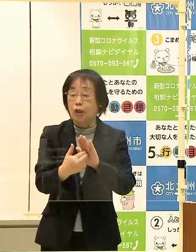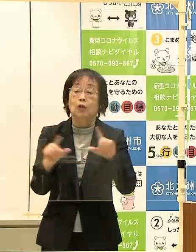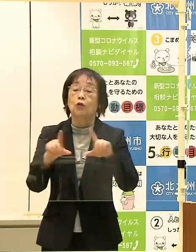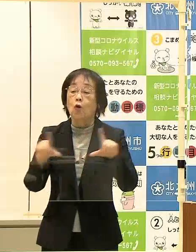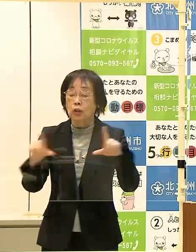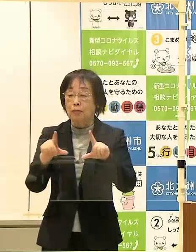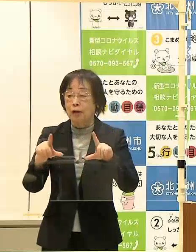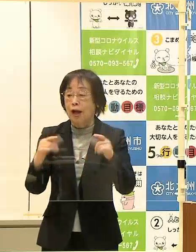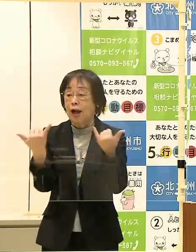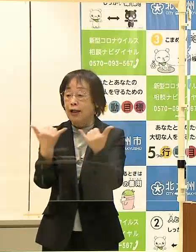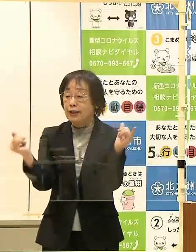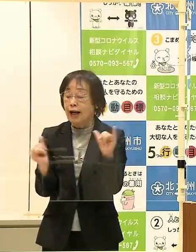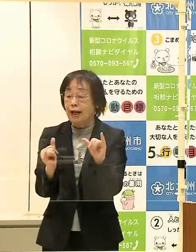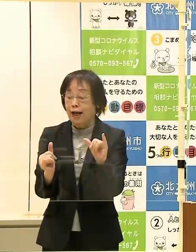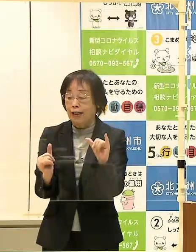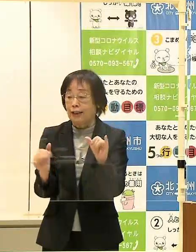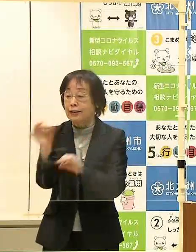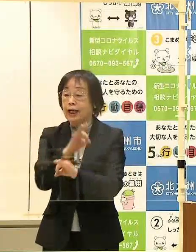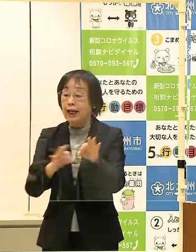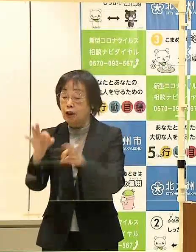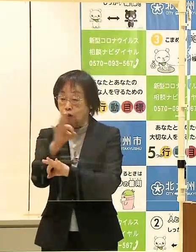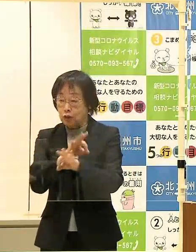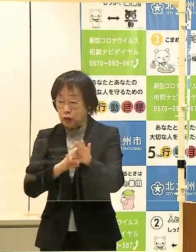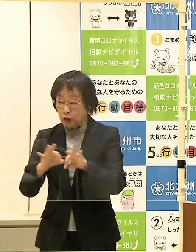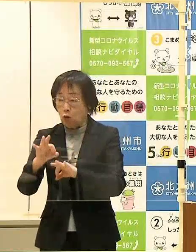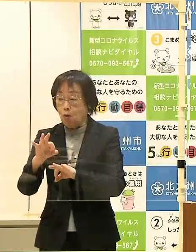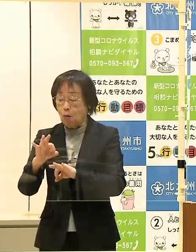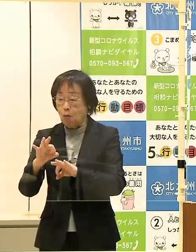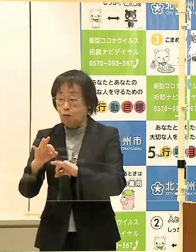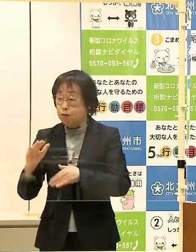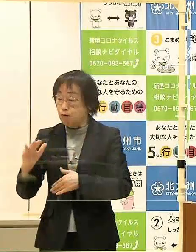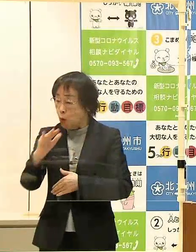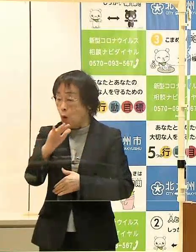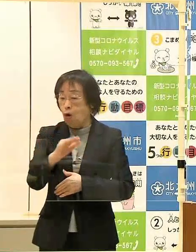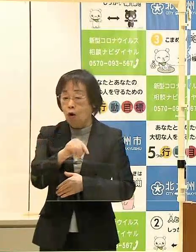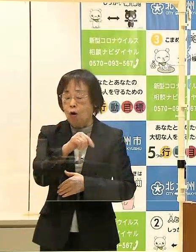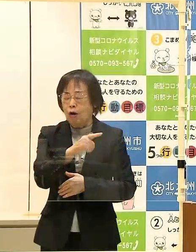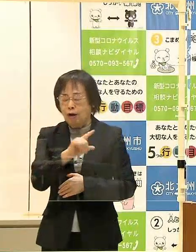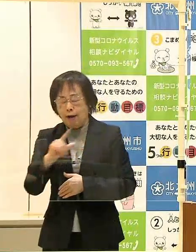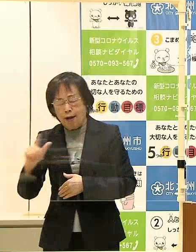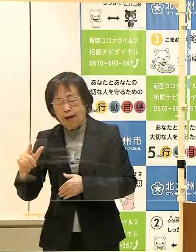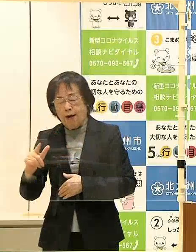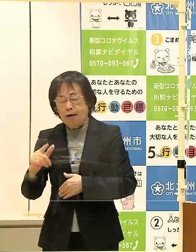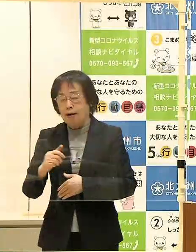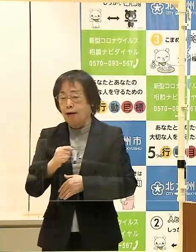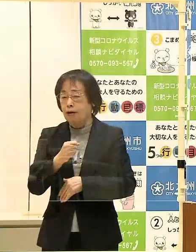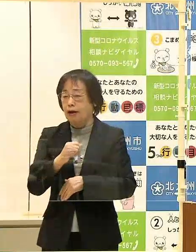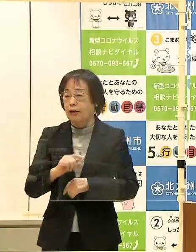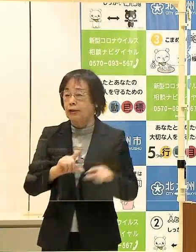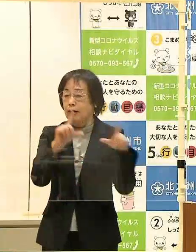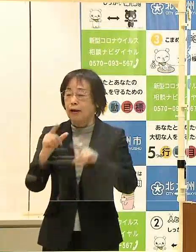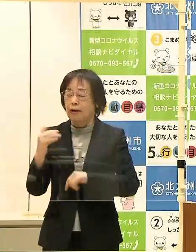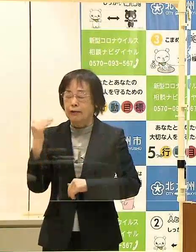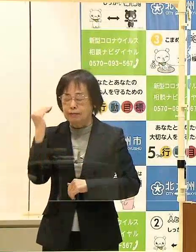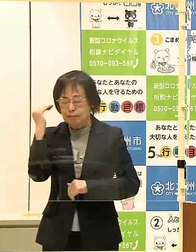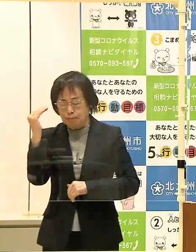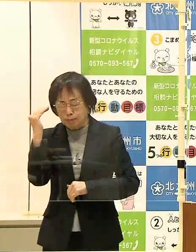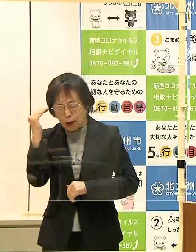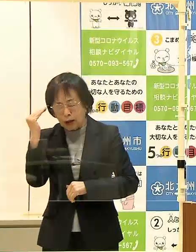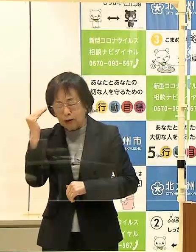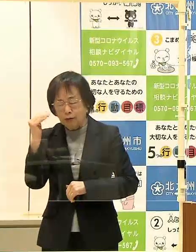て社会経済活動が大きくて対応して大変に苦しむ方々が出てくると言うこの2つの